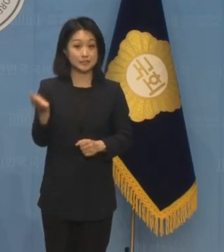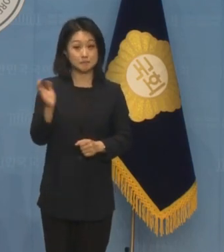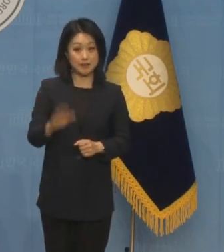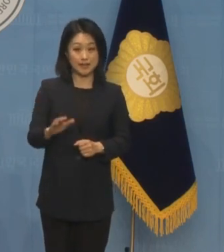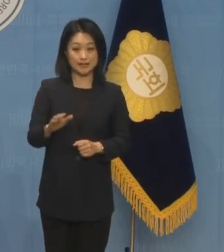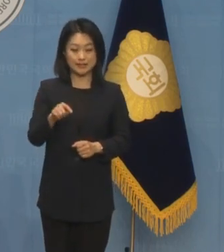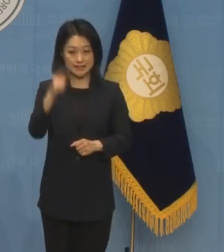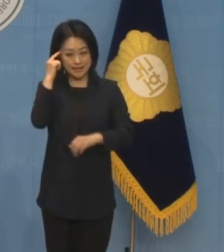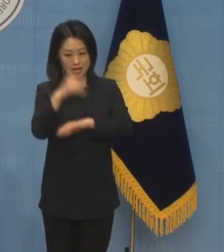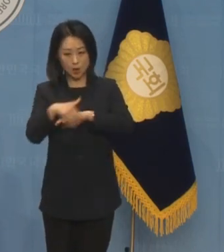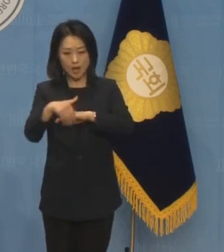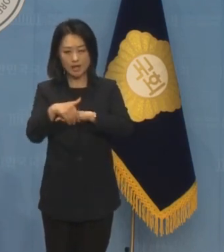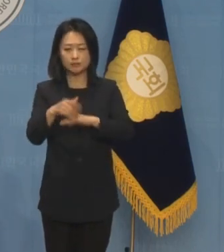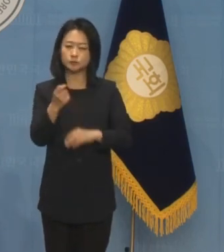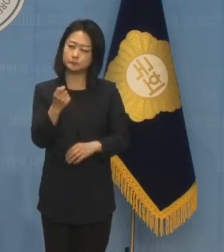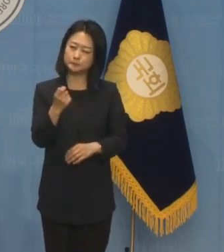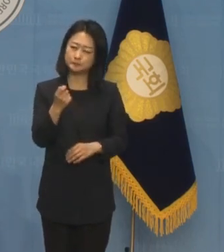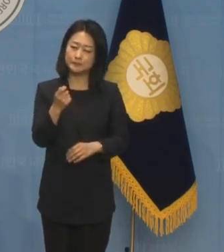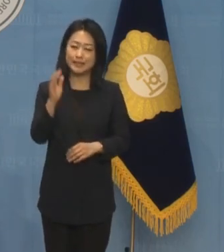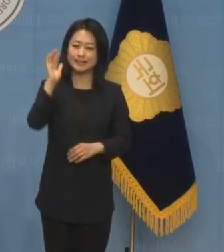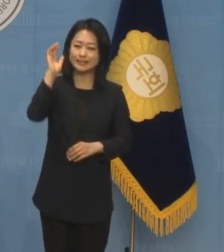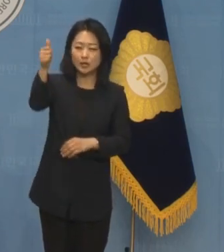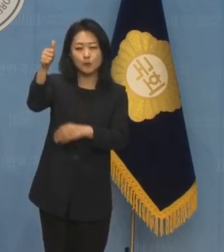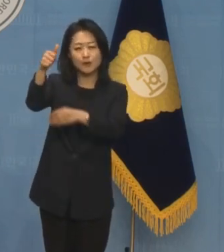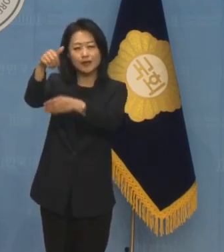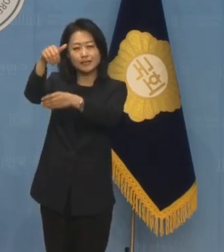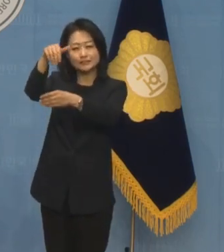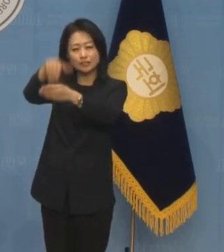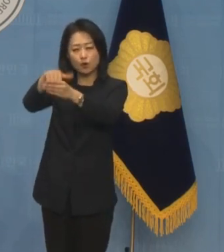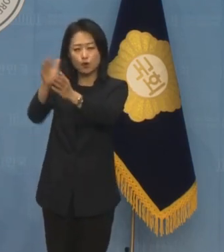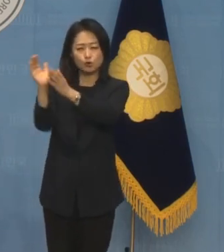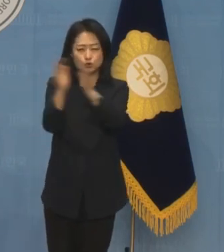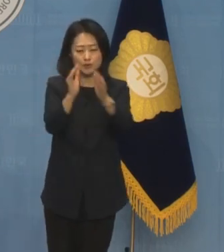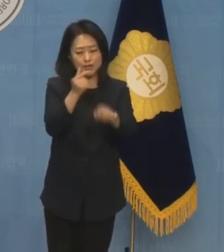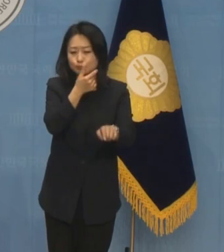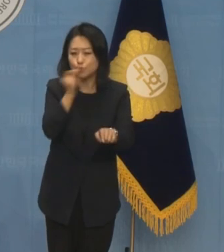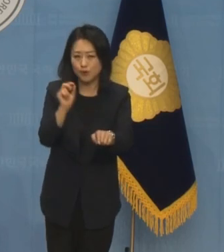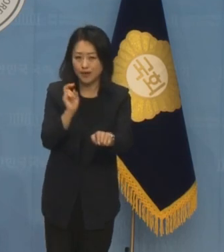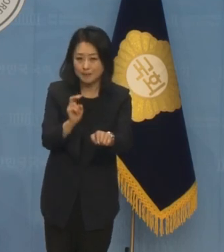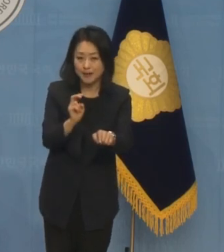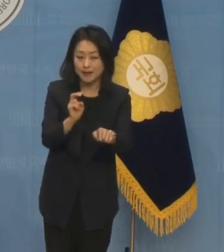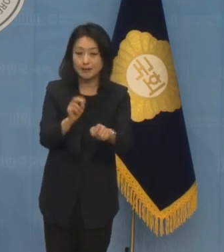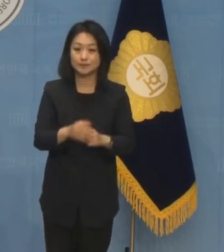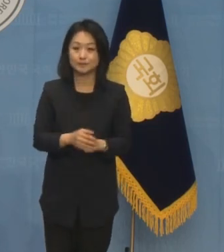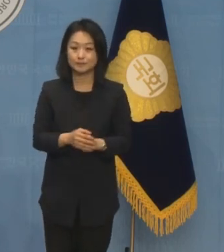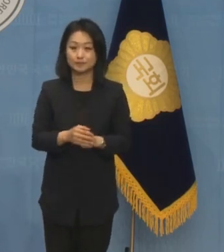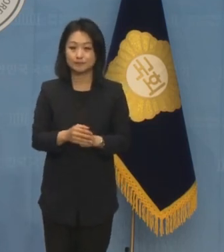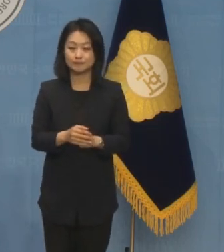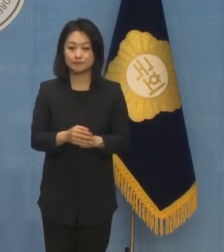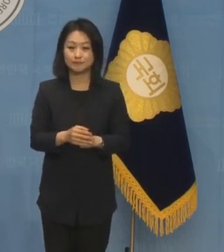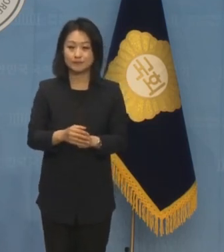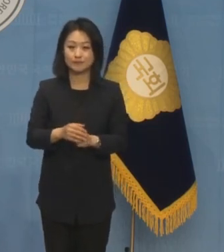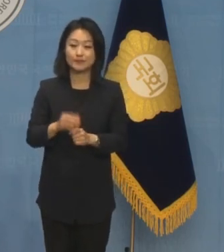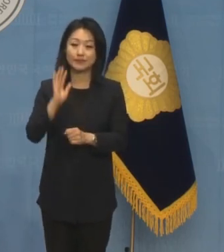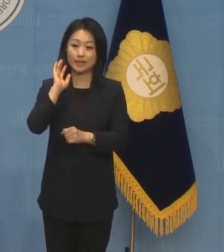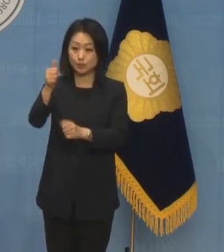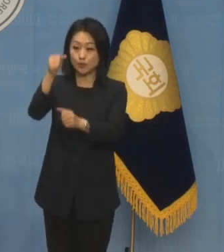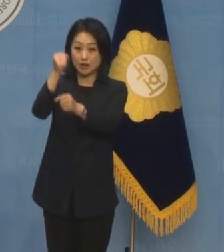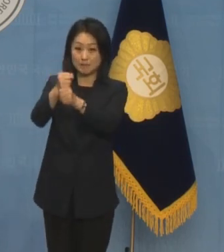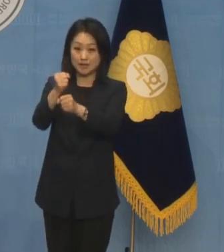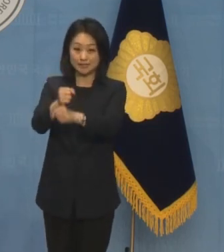그러나 그 전략으로는 차기 대선을 준비할 수 없습니다. 수권 정당이 될 수